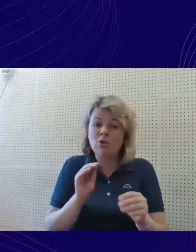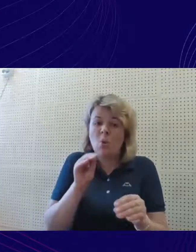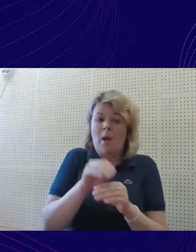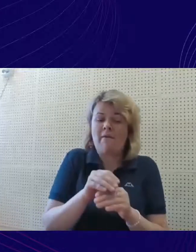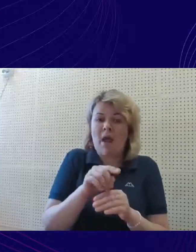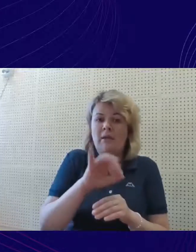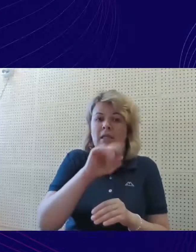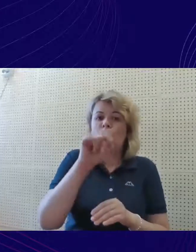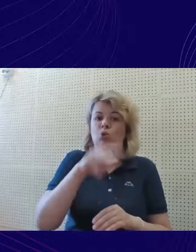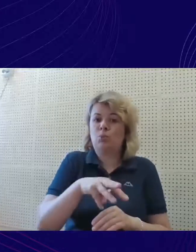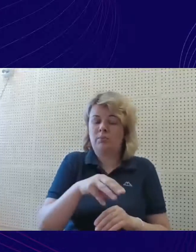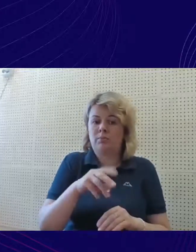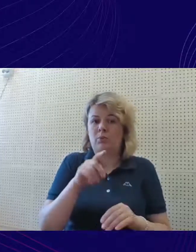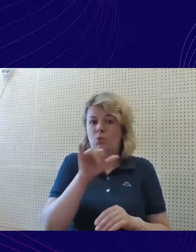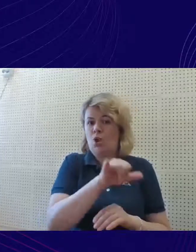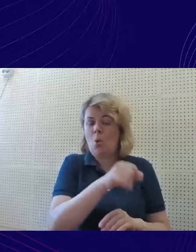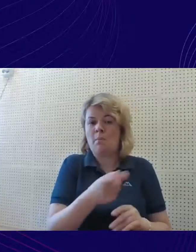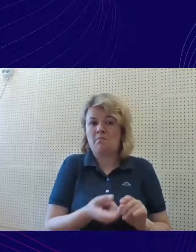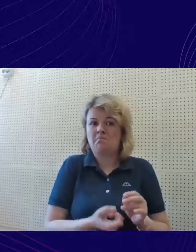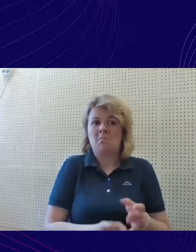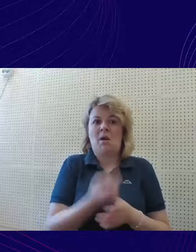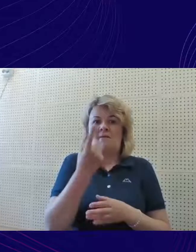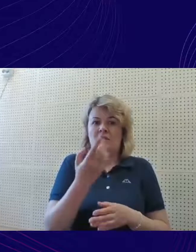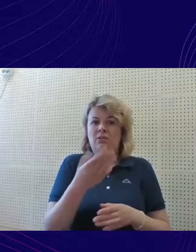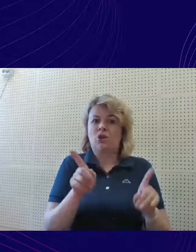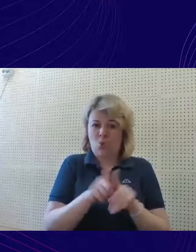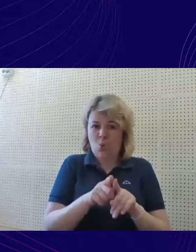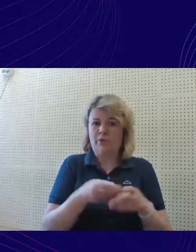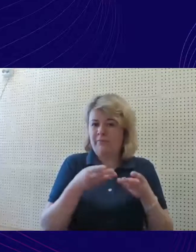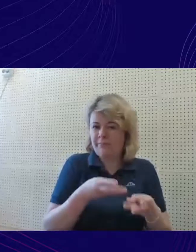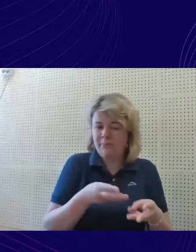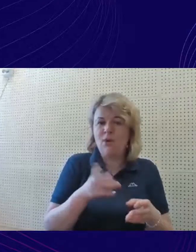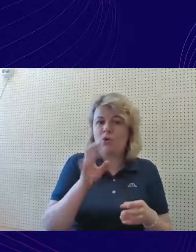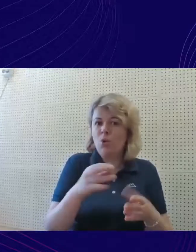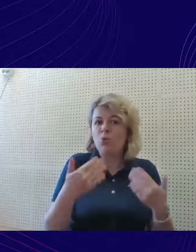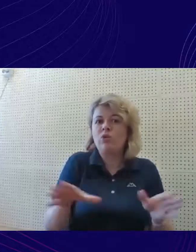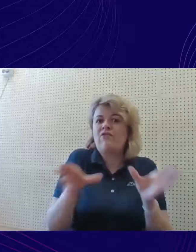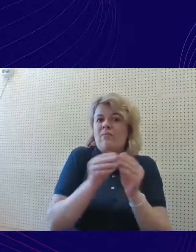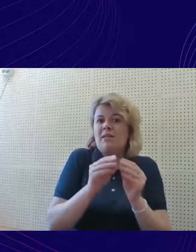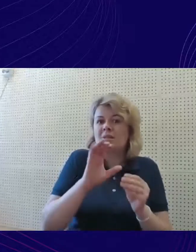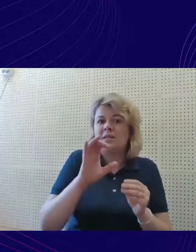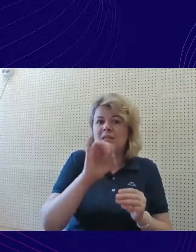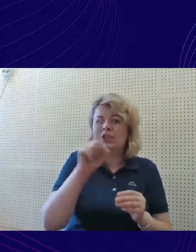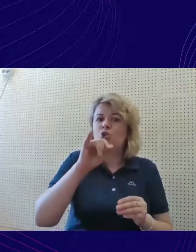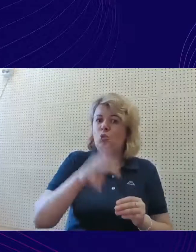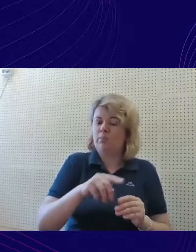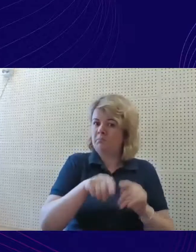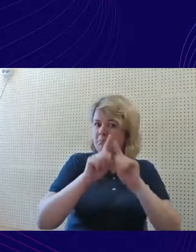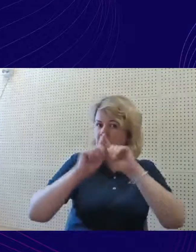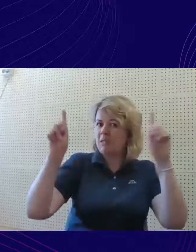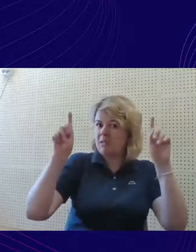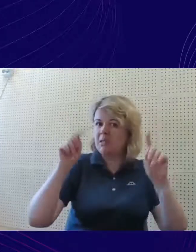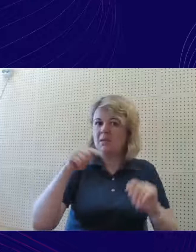изюмчик. И у нее появляется тоже печенье, но с изюмчиком. И это такой вот нюансик, который ее